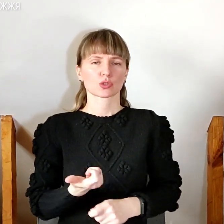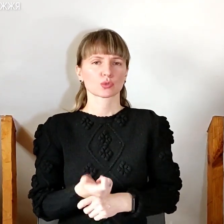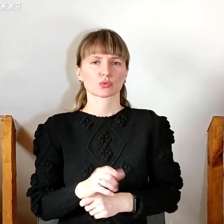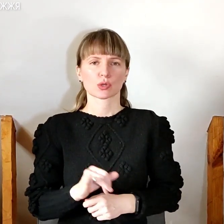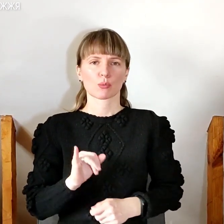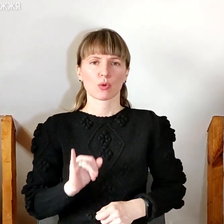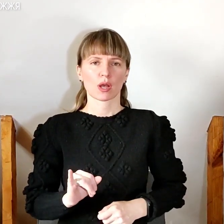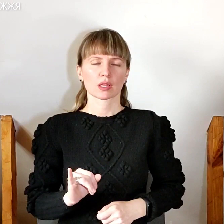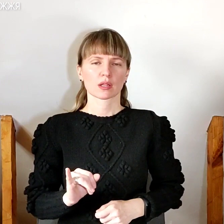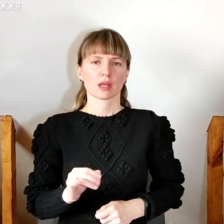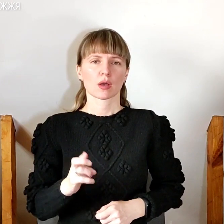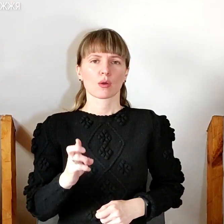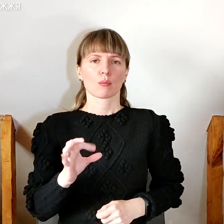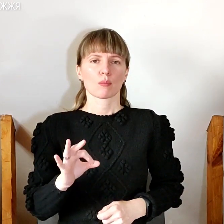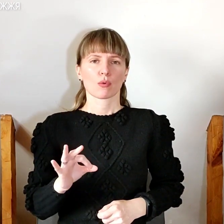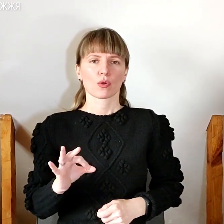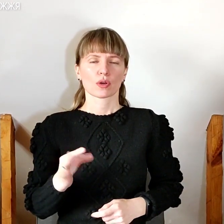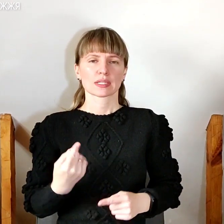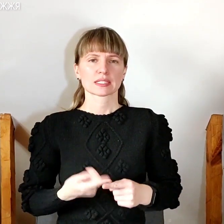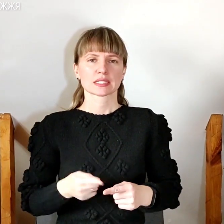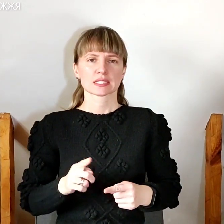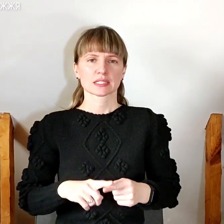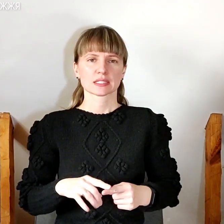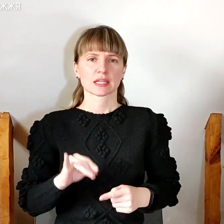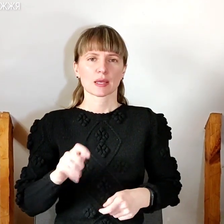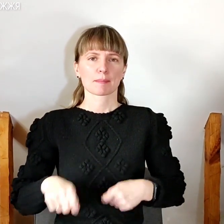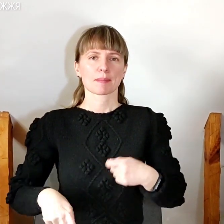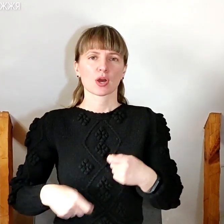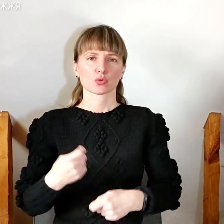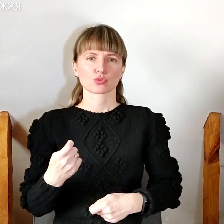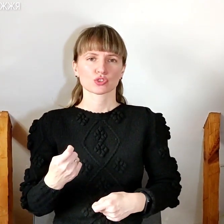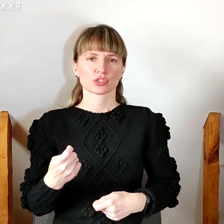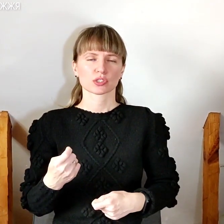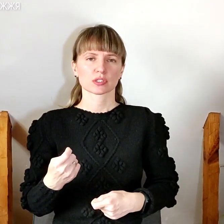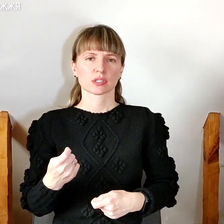Дуже погано, бо це і порушення і